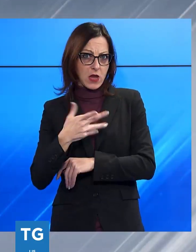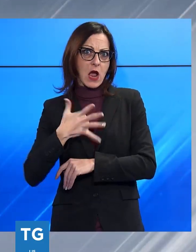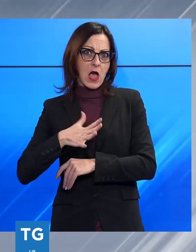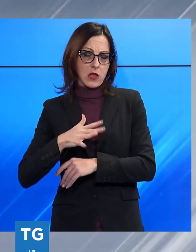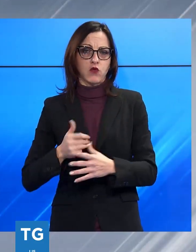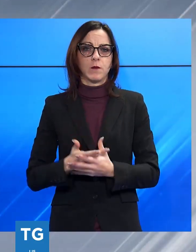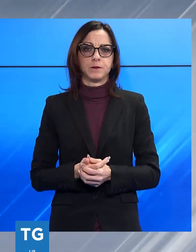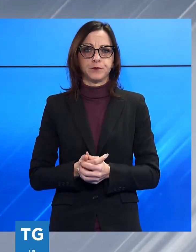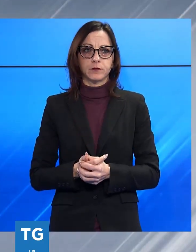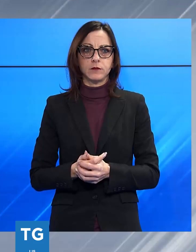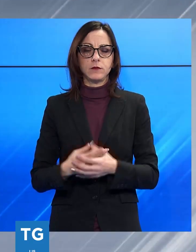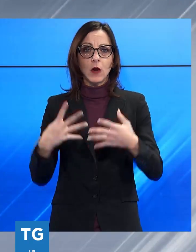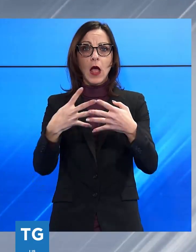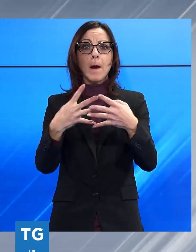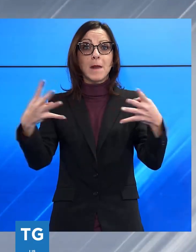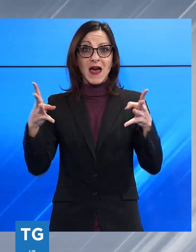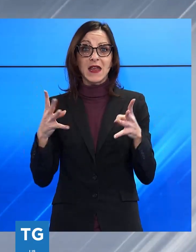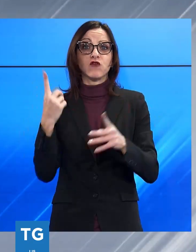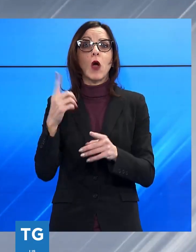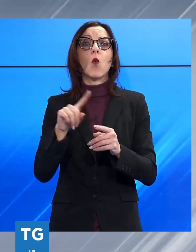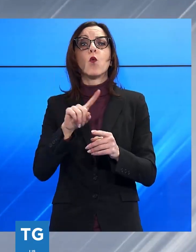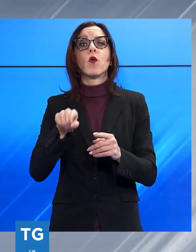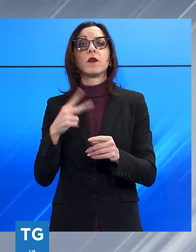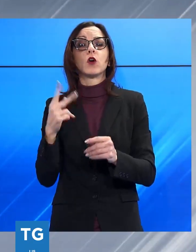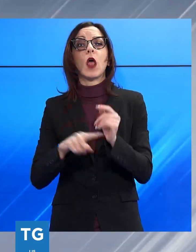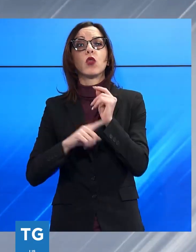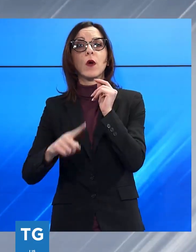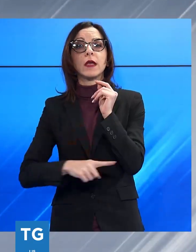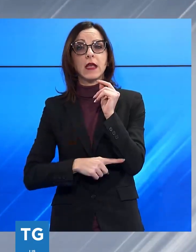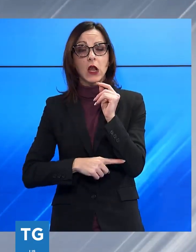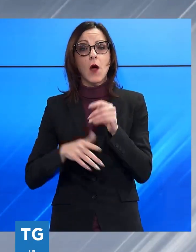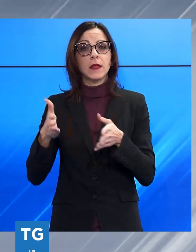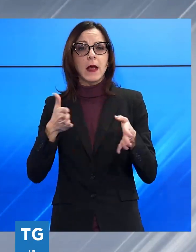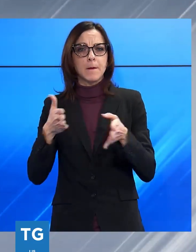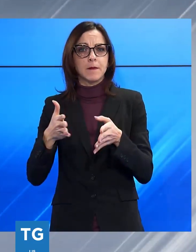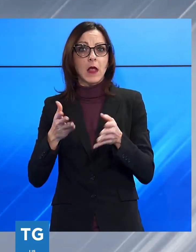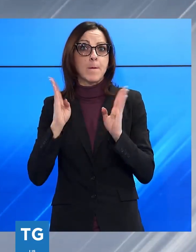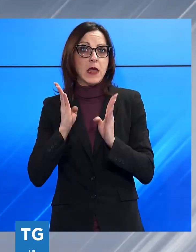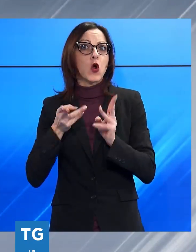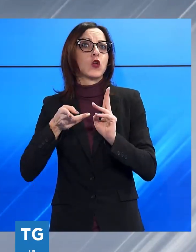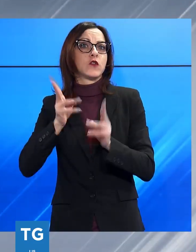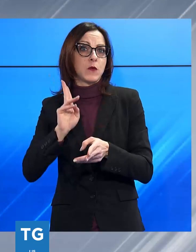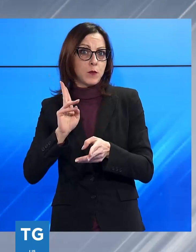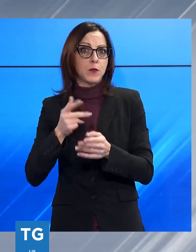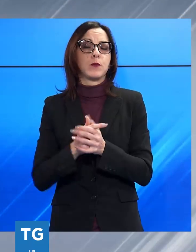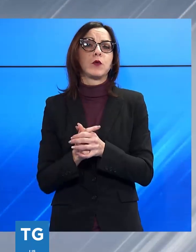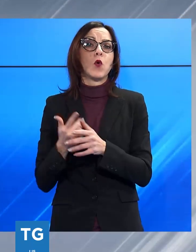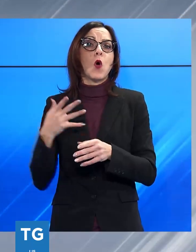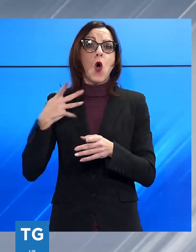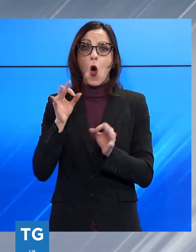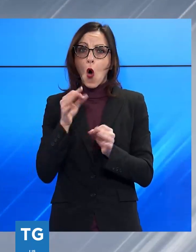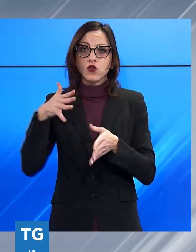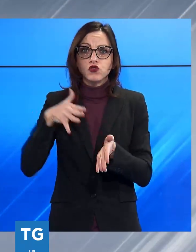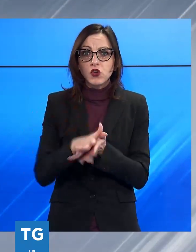andranno a coprire per 1,2 km tratti considerati più critici dei paramenti interni e le salite in ciottoli più scivolose